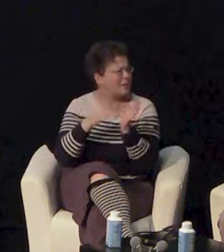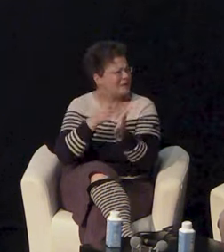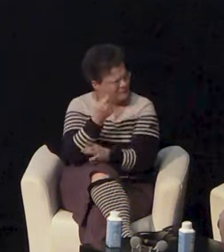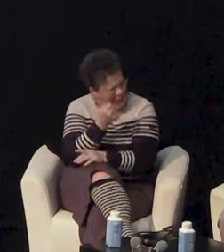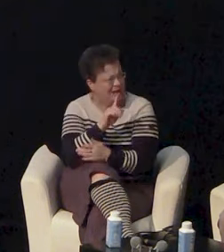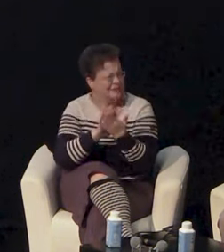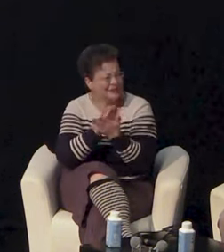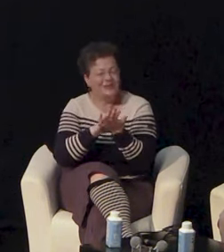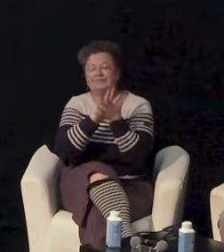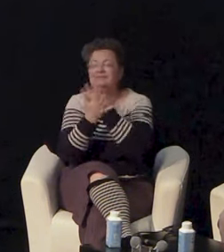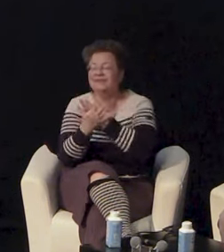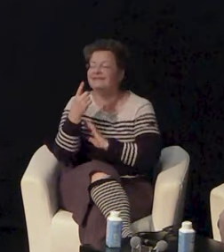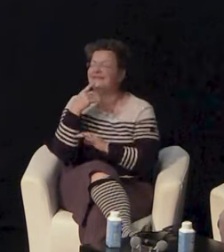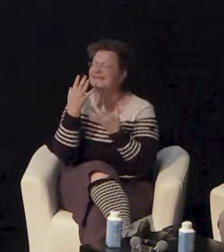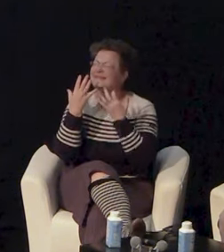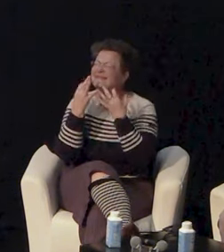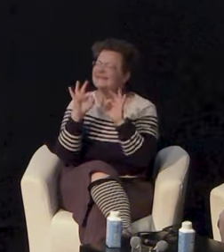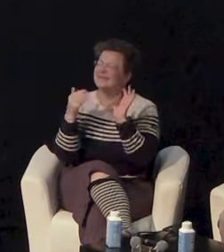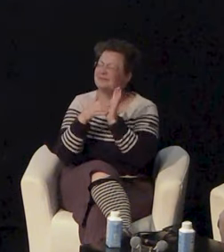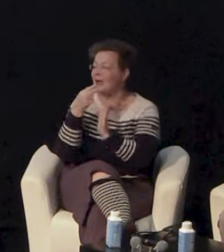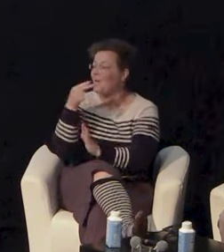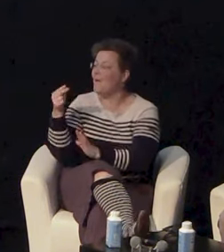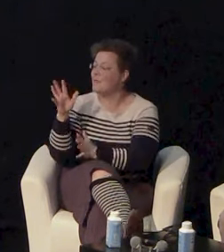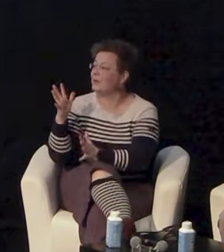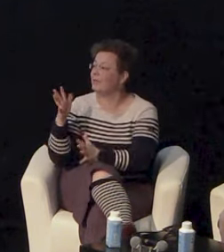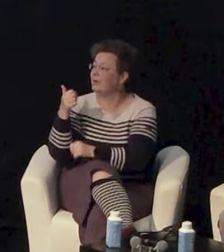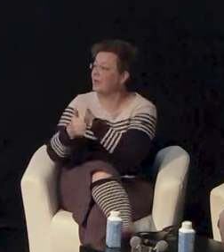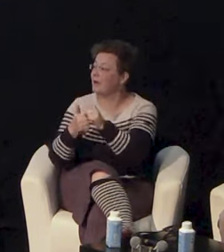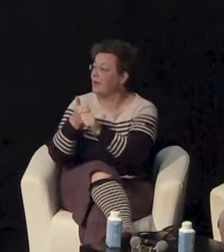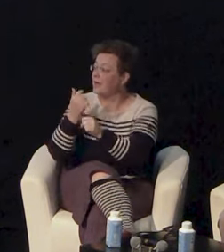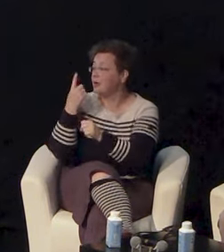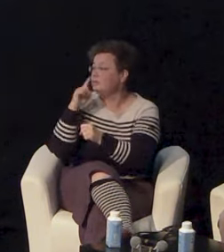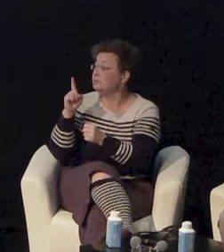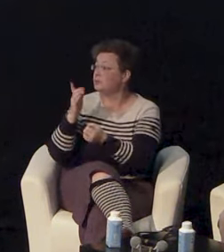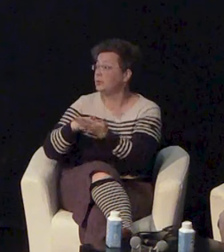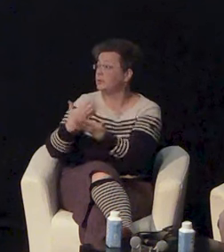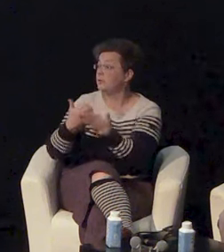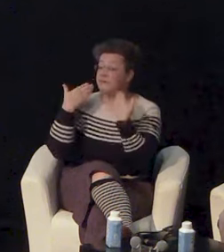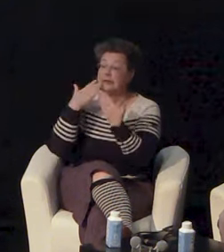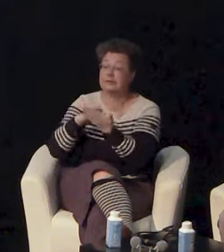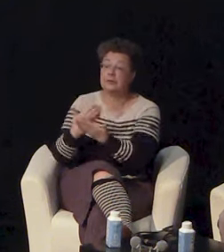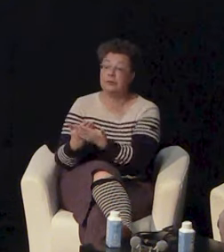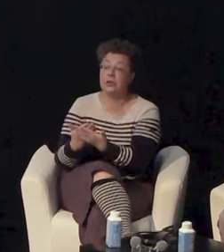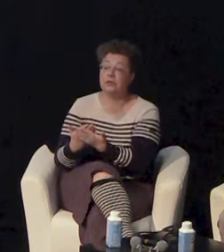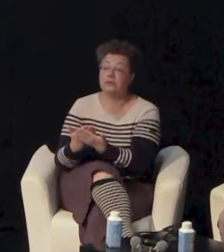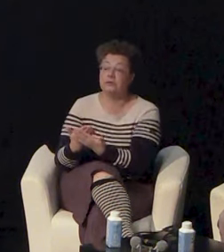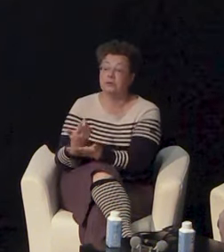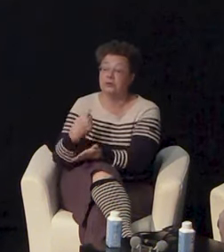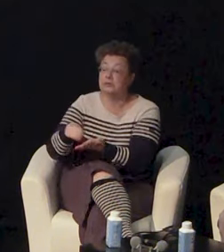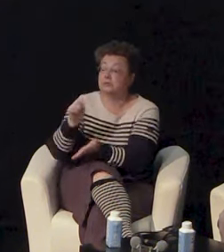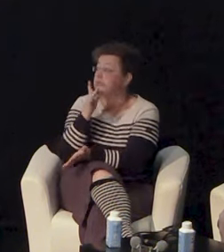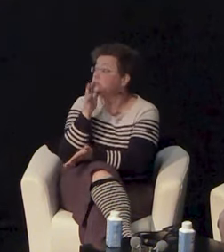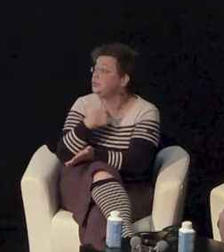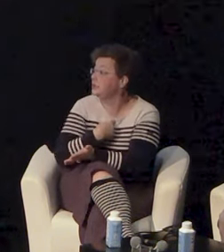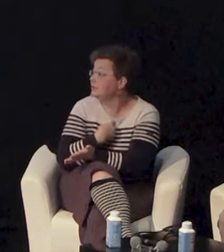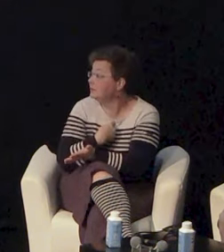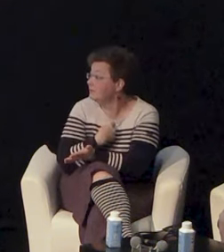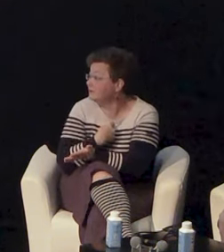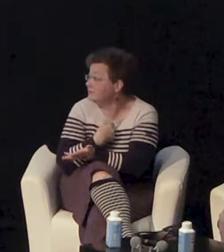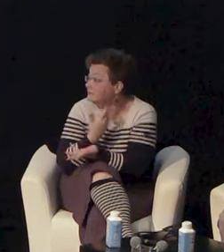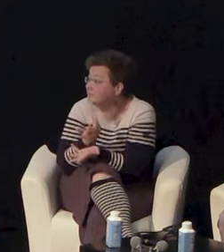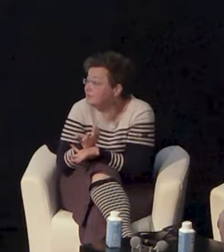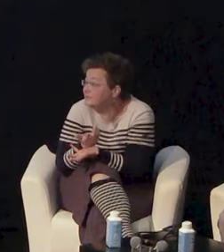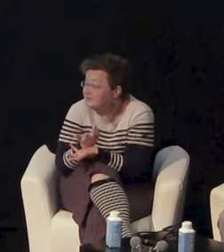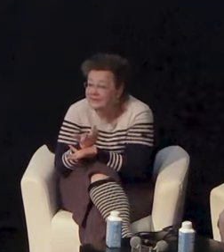je dirais, alors c'était en francs à l'époque, 10 000 euros à peu près pour un an, pour pouvoir payer mes frais d'interprétation, parce